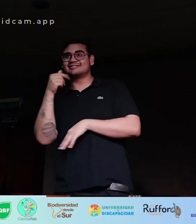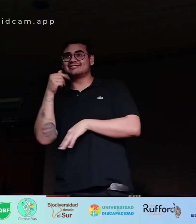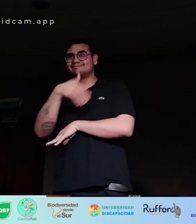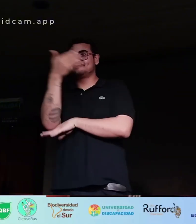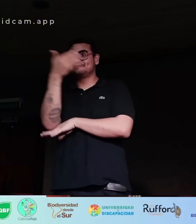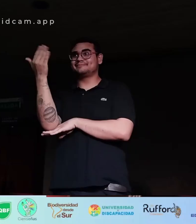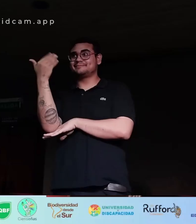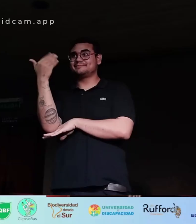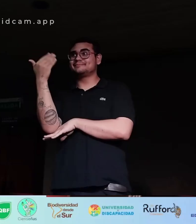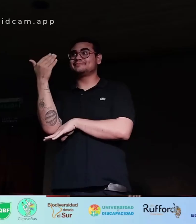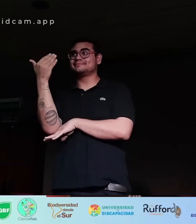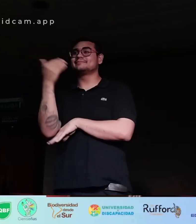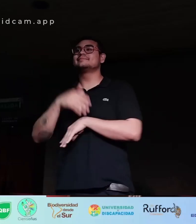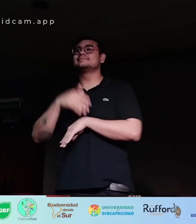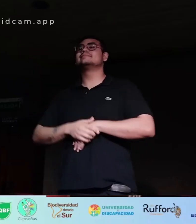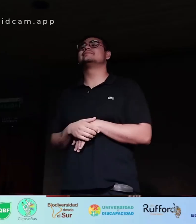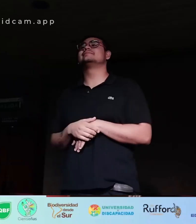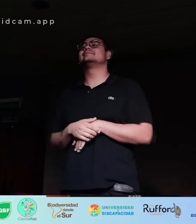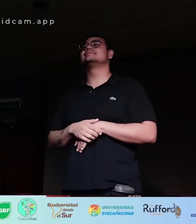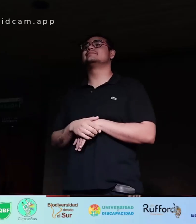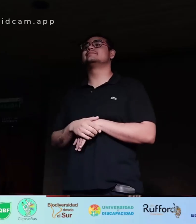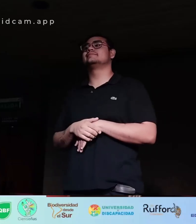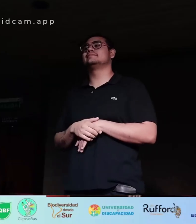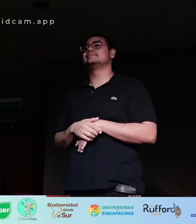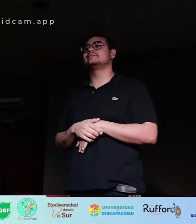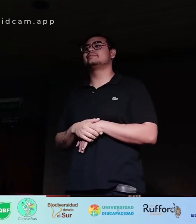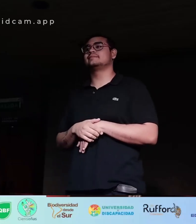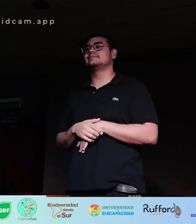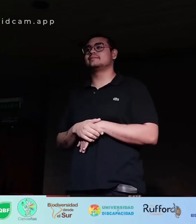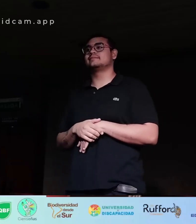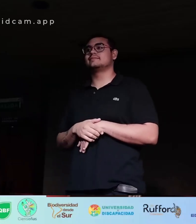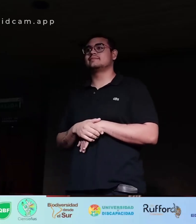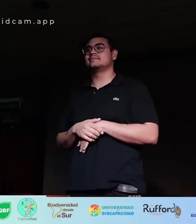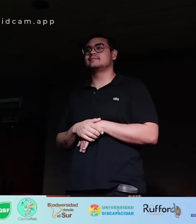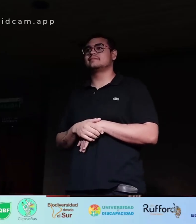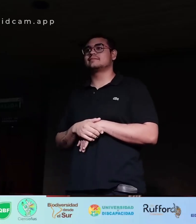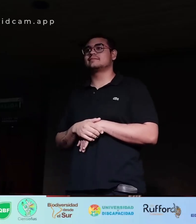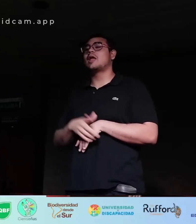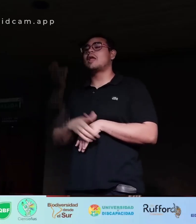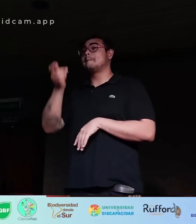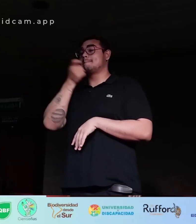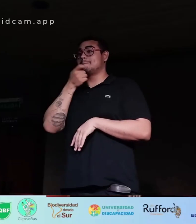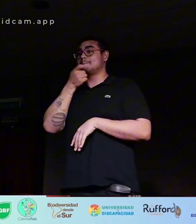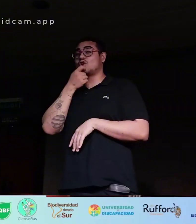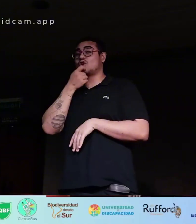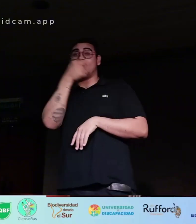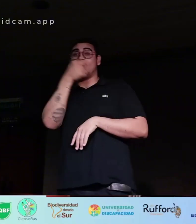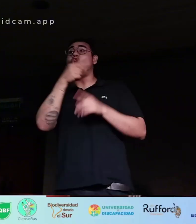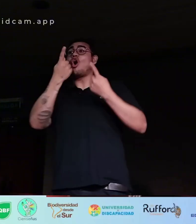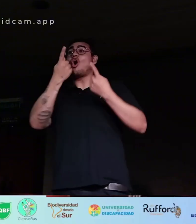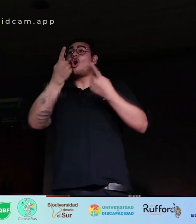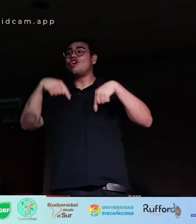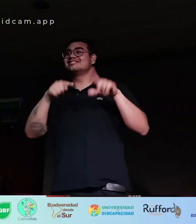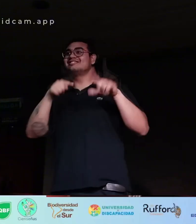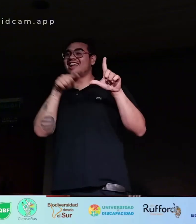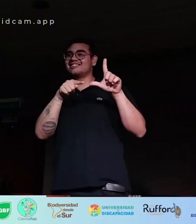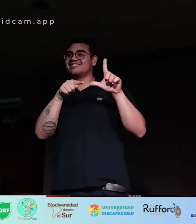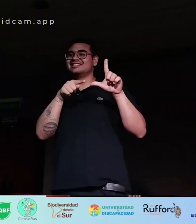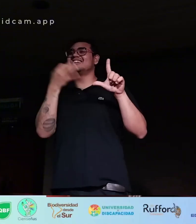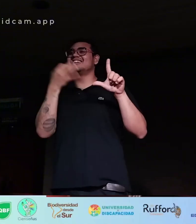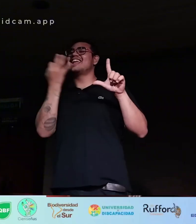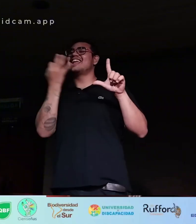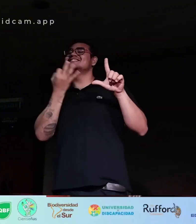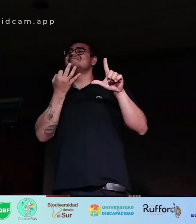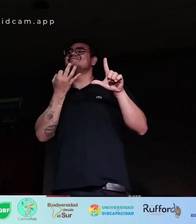y un poco lo que dijo Ceci de la reposición que atenta contra esta opinión que estás haciendo. O sea que tal vez